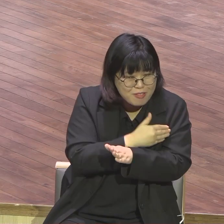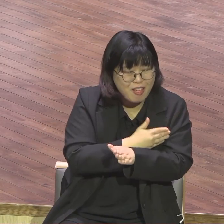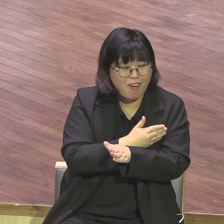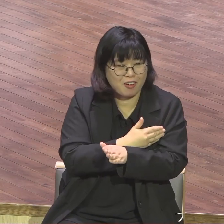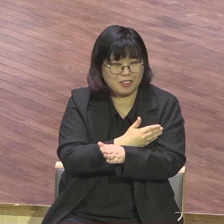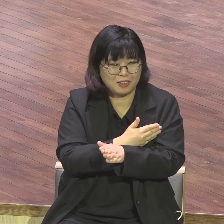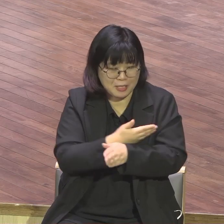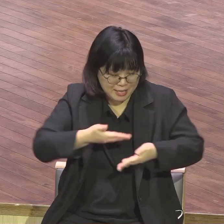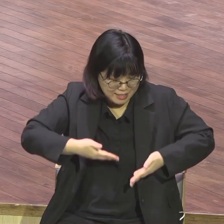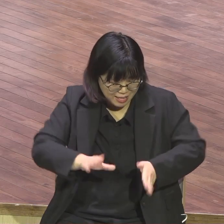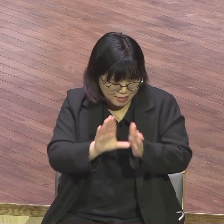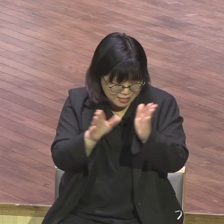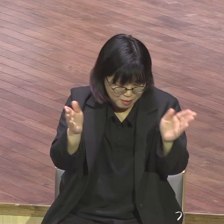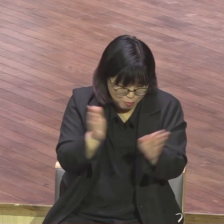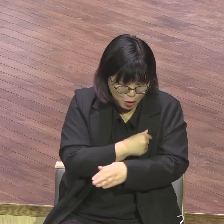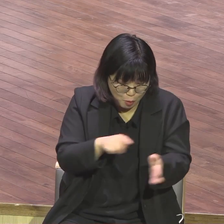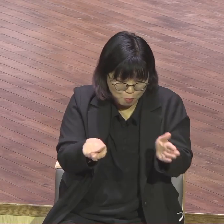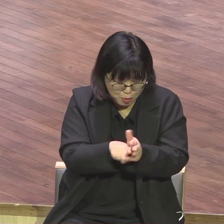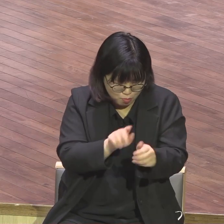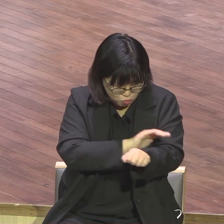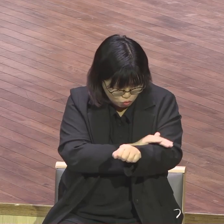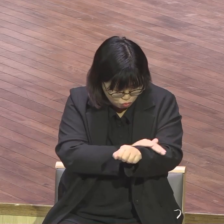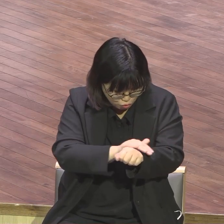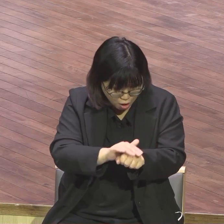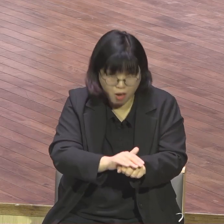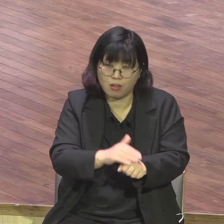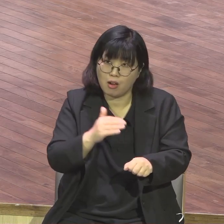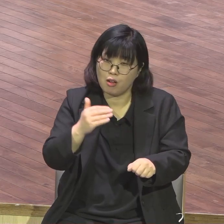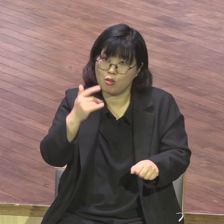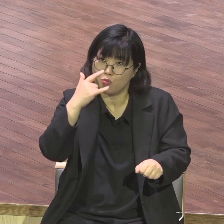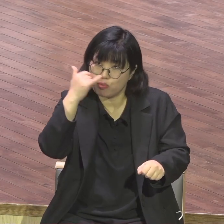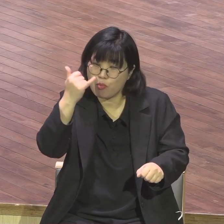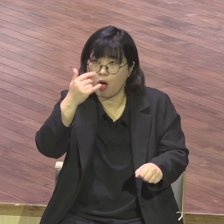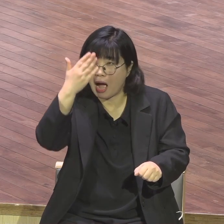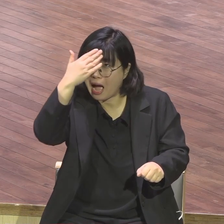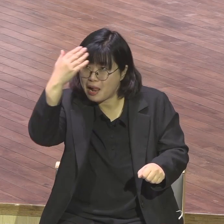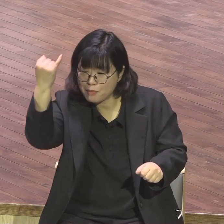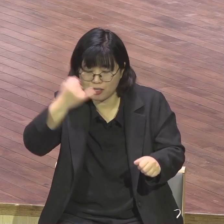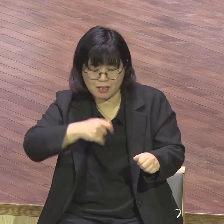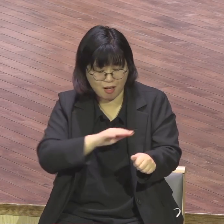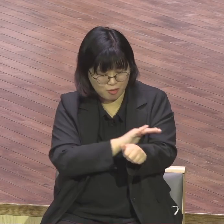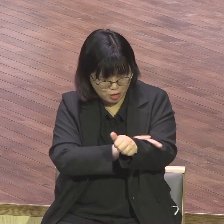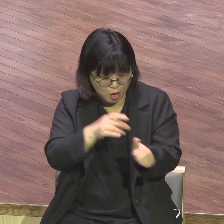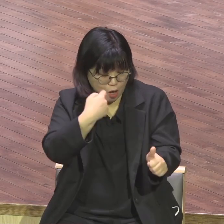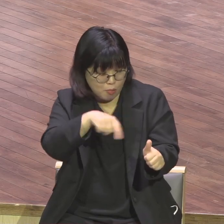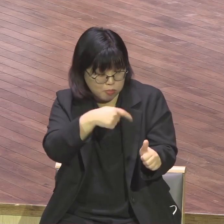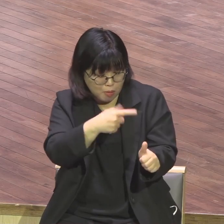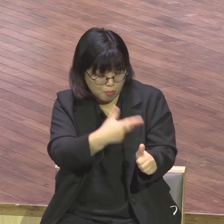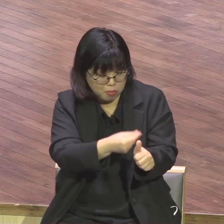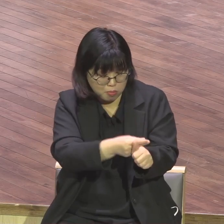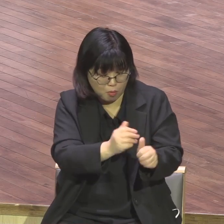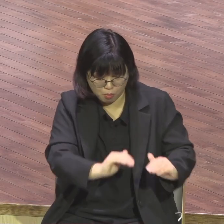든든했고, 그런데 에바브로디도는 불신자 가정에 태어났습니다.